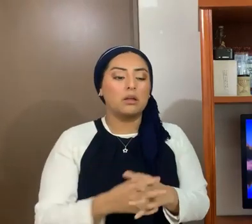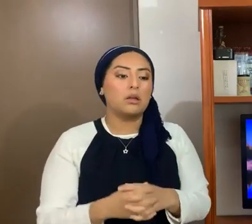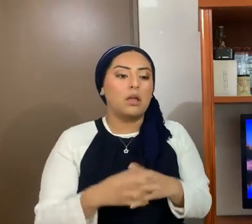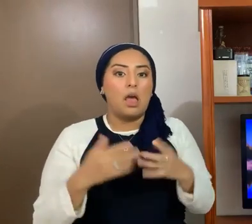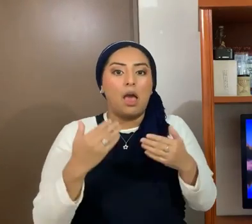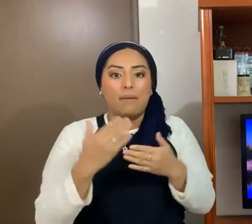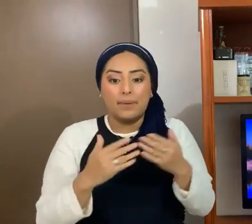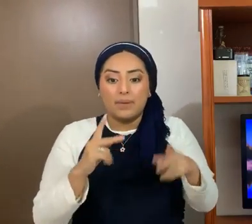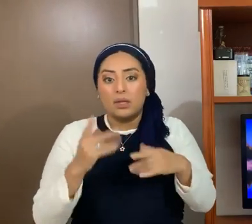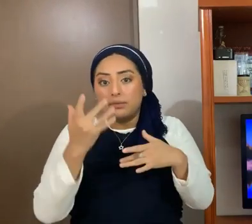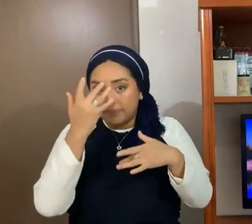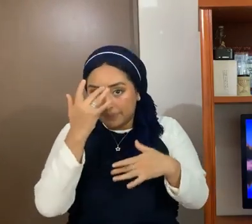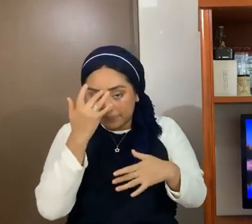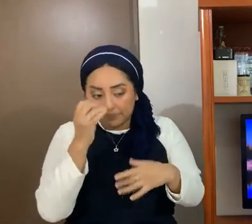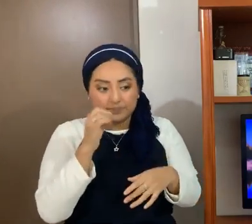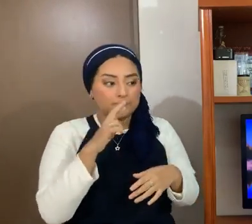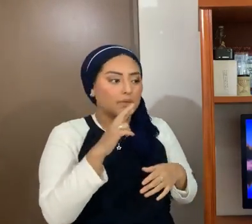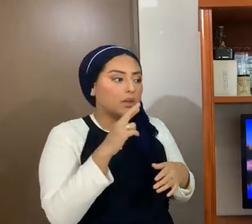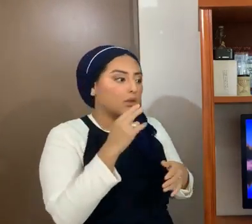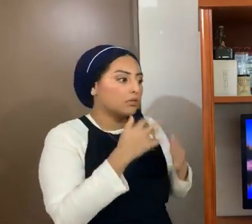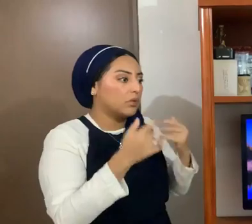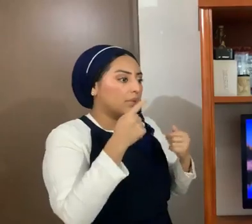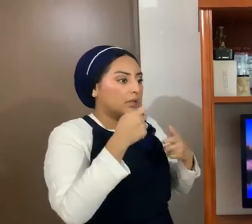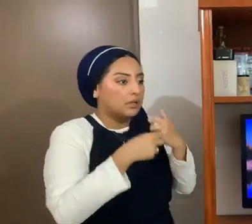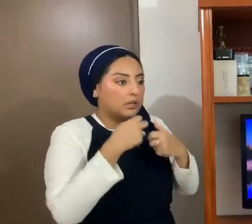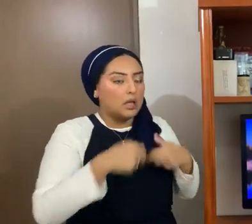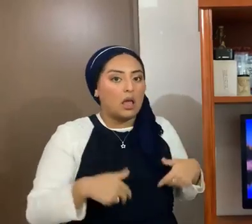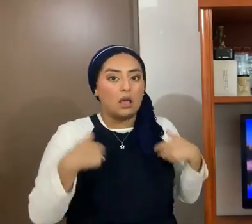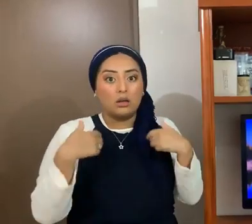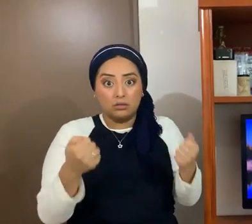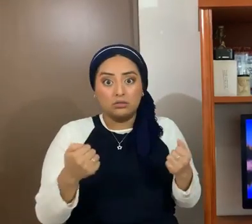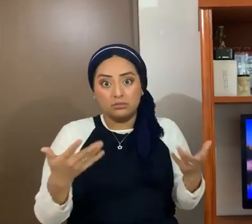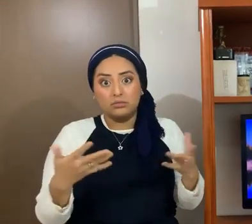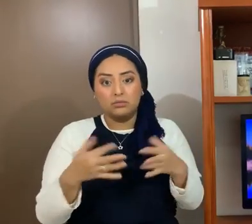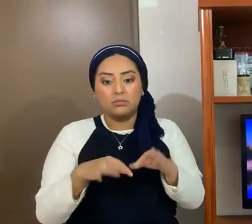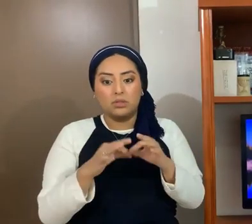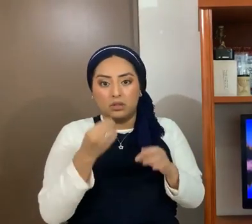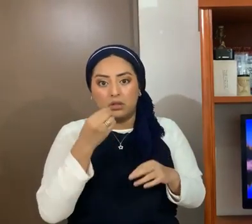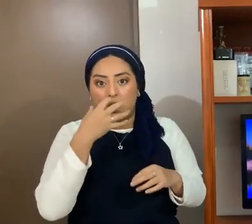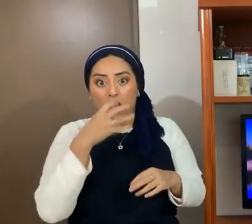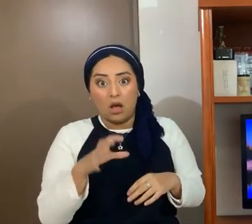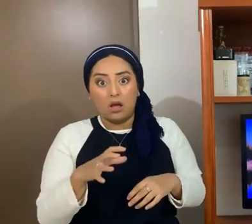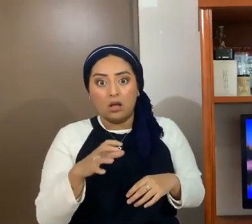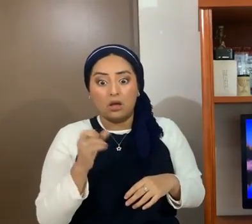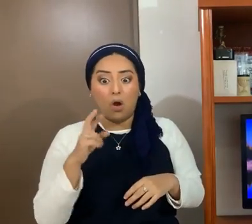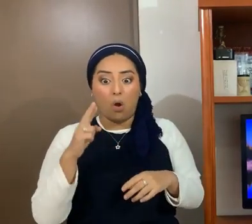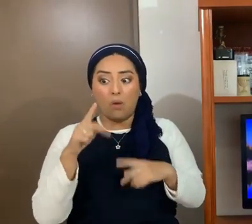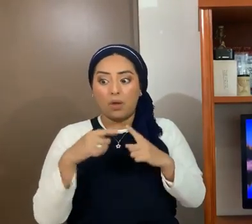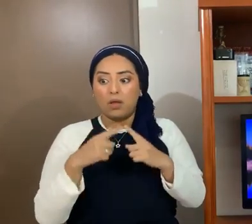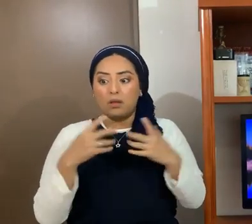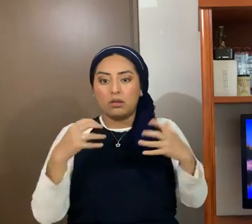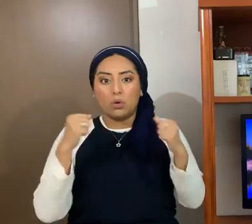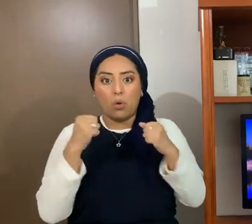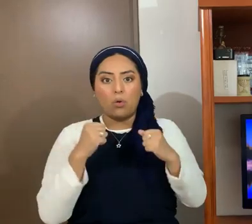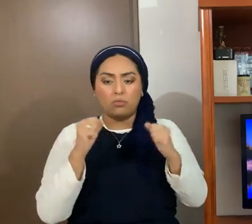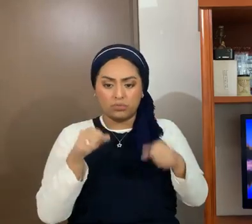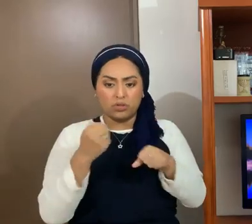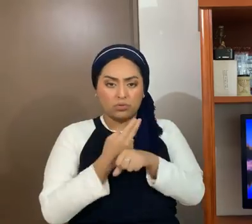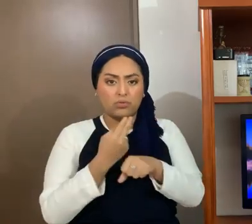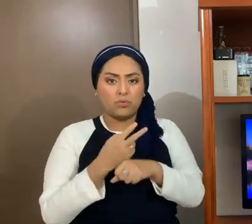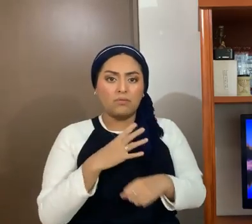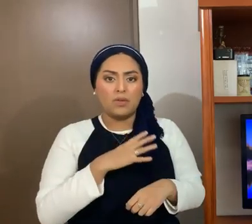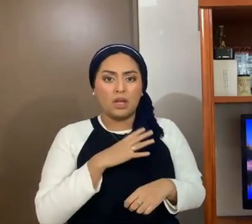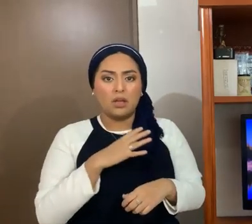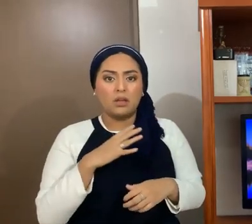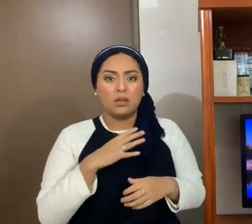algún enfermo, cuando alguien está en algún problema de salud, pues tendrá que comer caliente o en tiempos de mucho frío. Se puede usar eso,